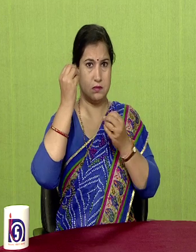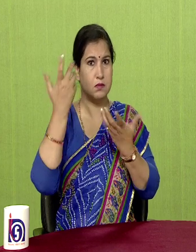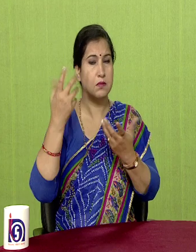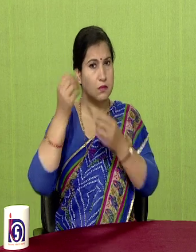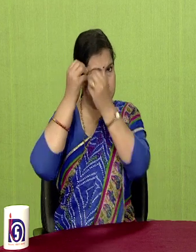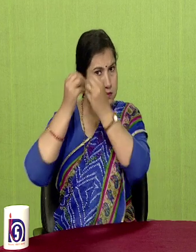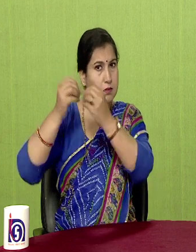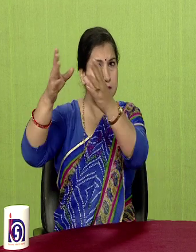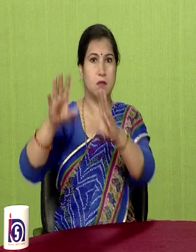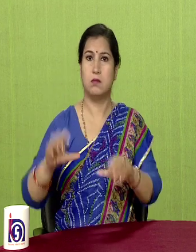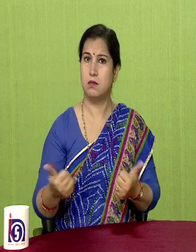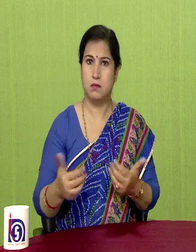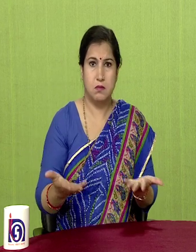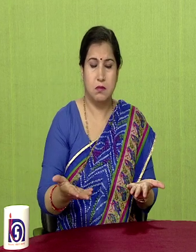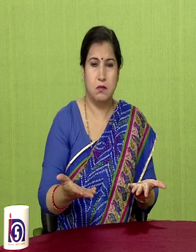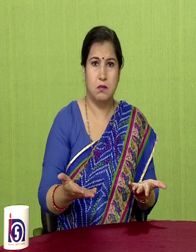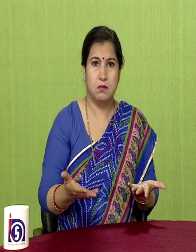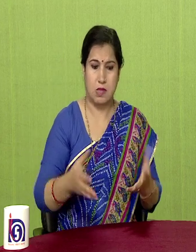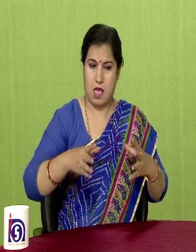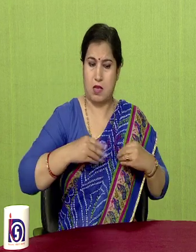भरत के लिए यह बात अकल्पनीय थी।